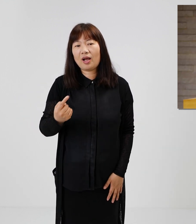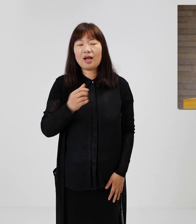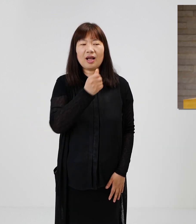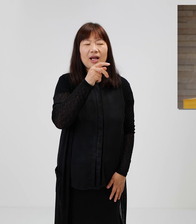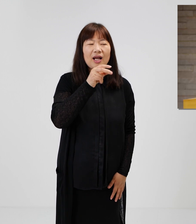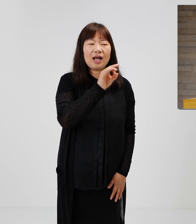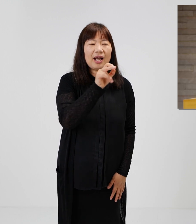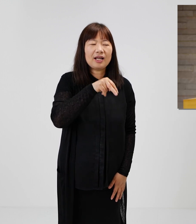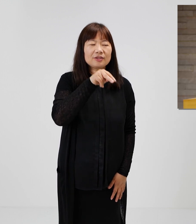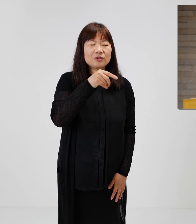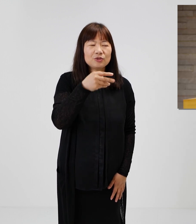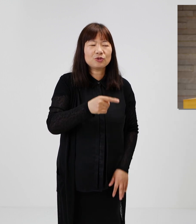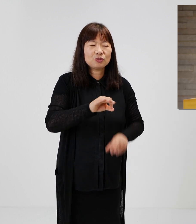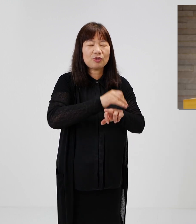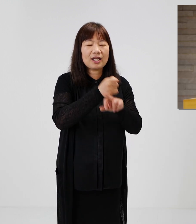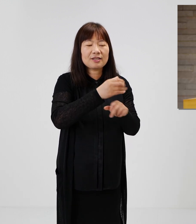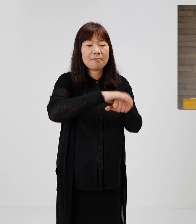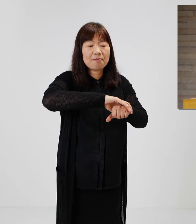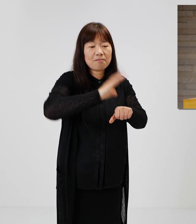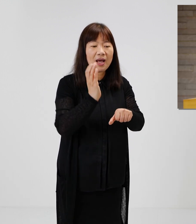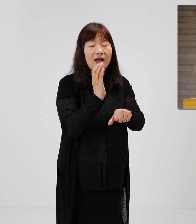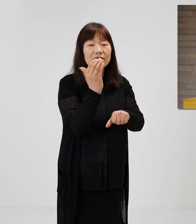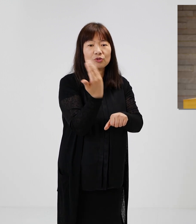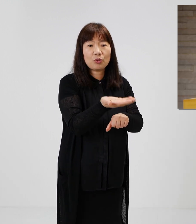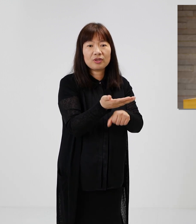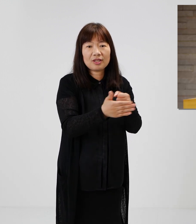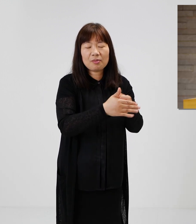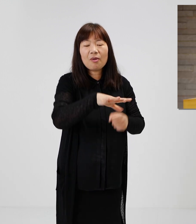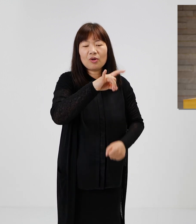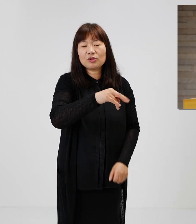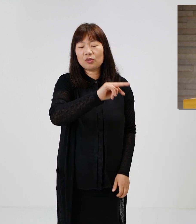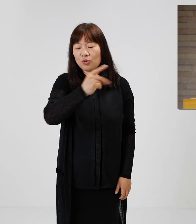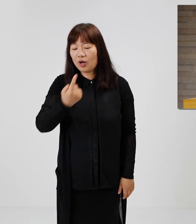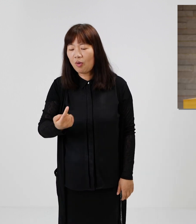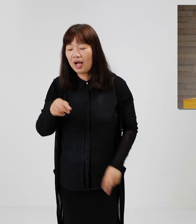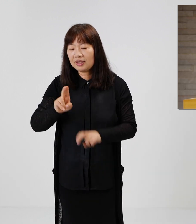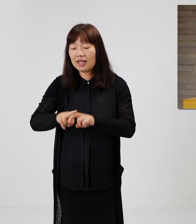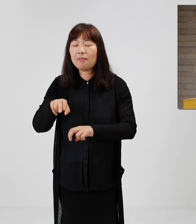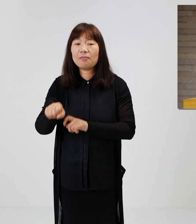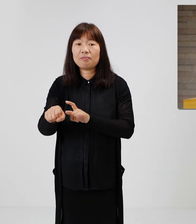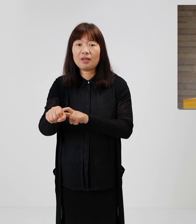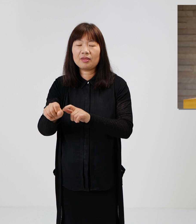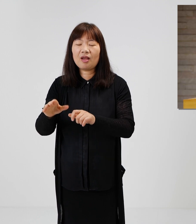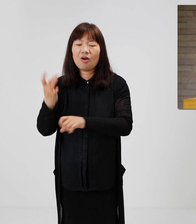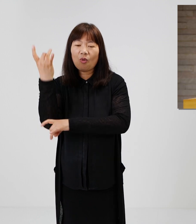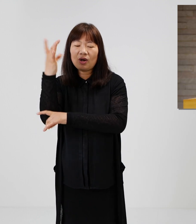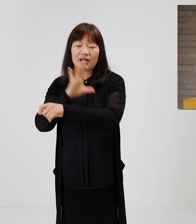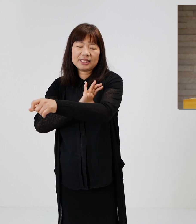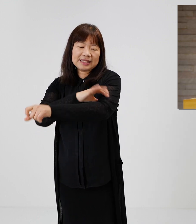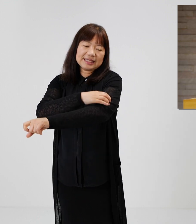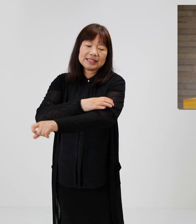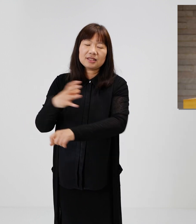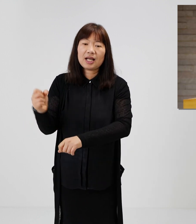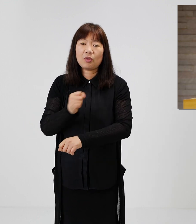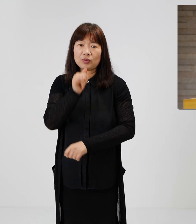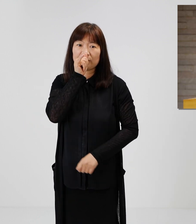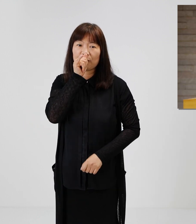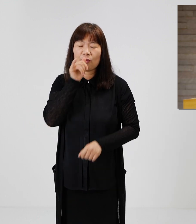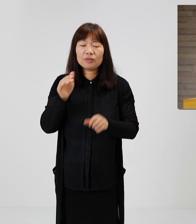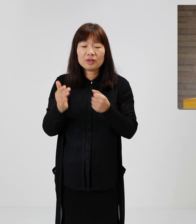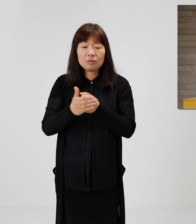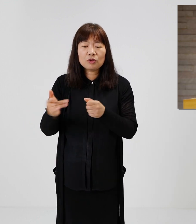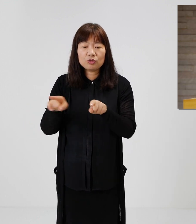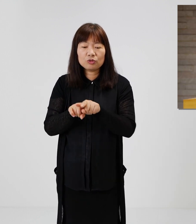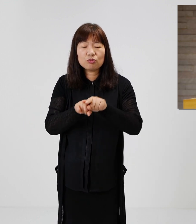석방에 의해서. 그러니까 자기네들이 기득권이 있는 거죠. 먼저 돌아온 사람들이니까. 그러니까 같이